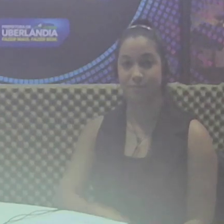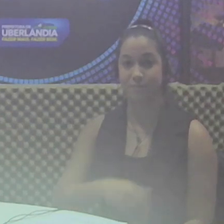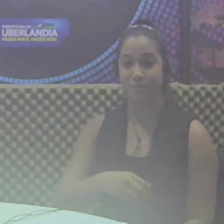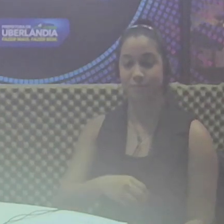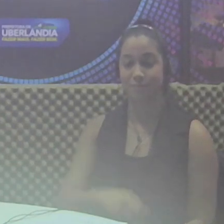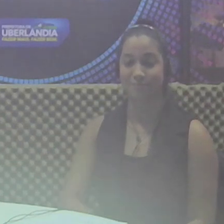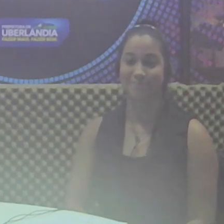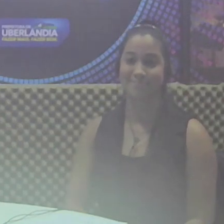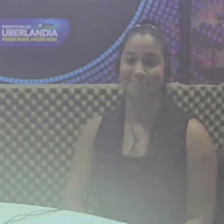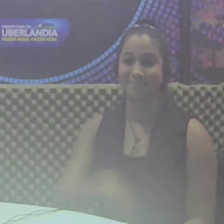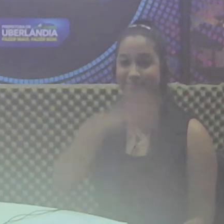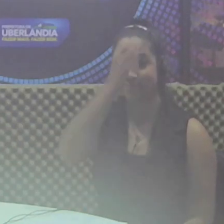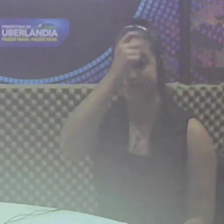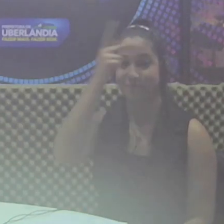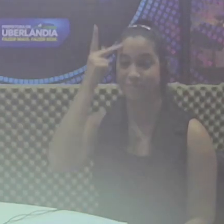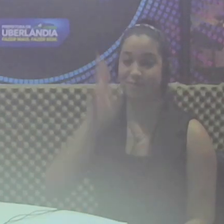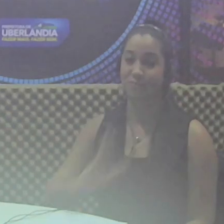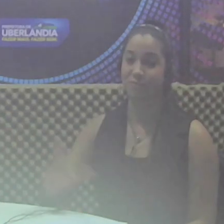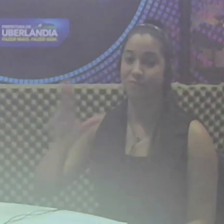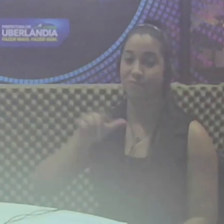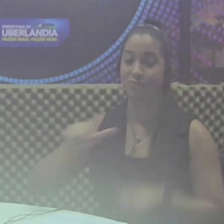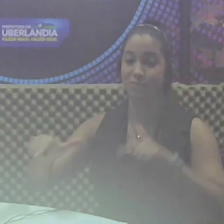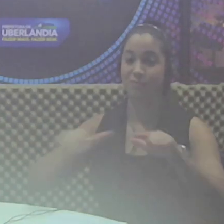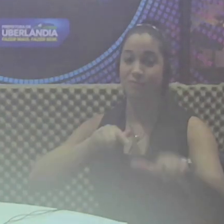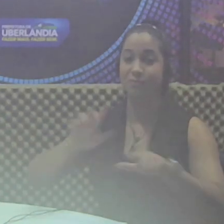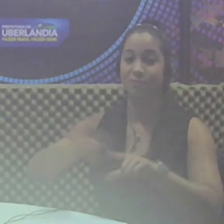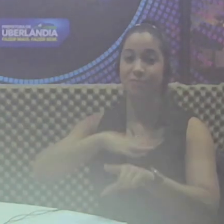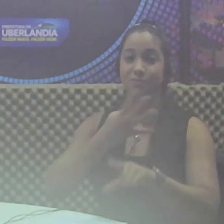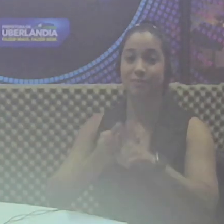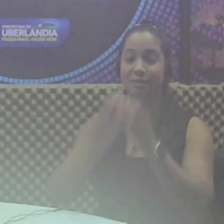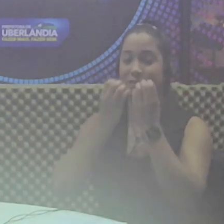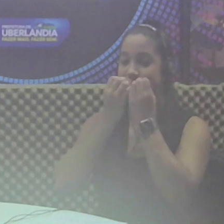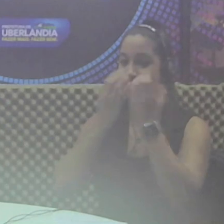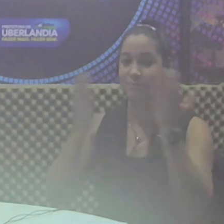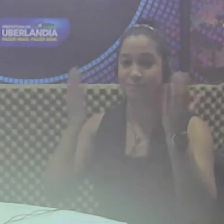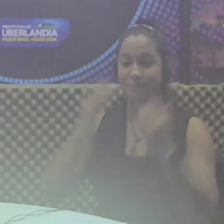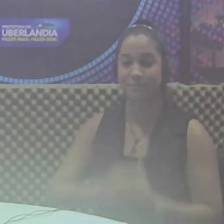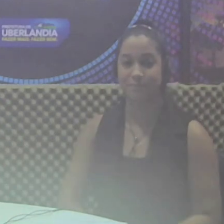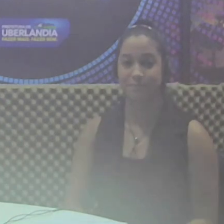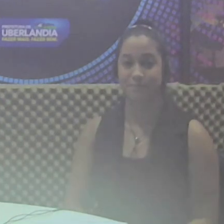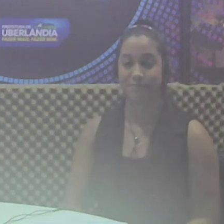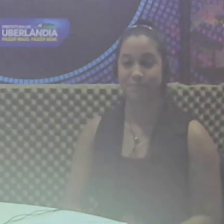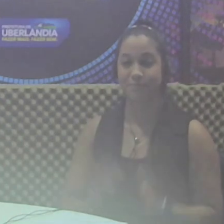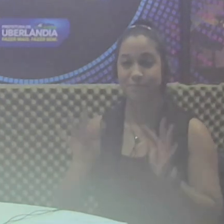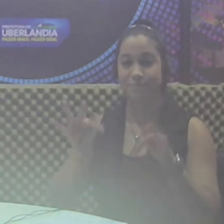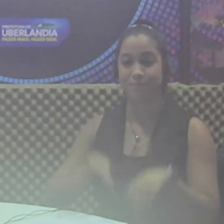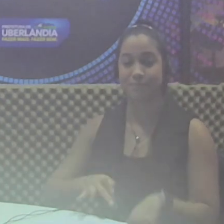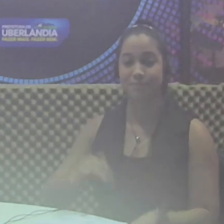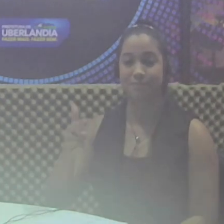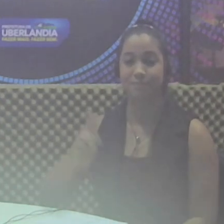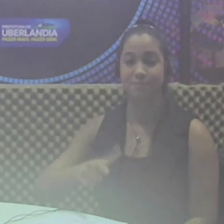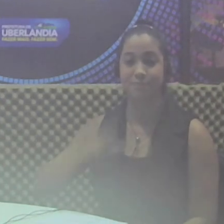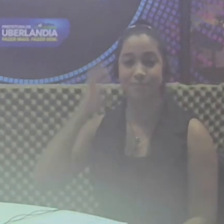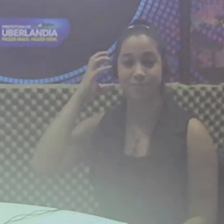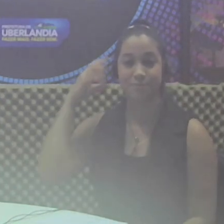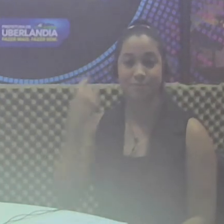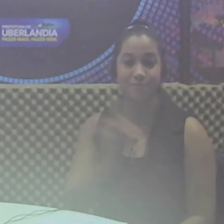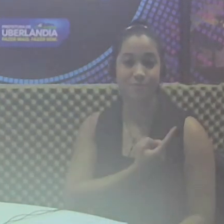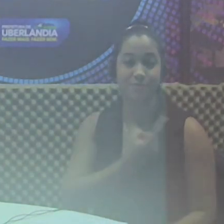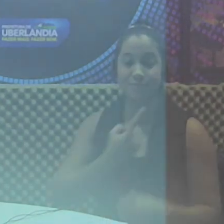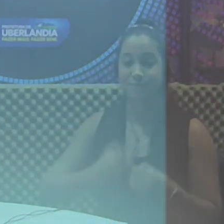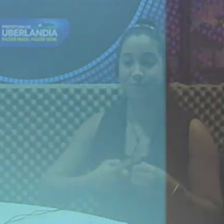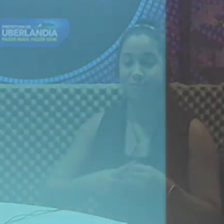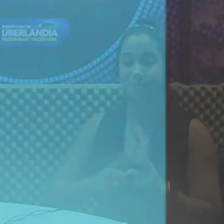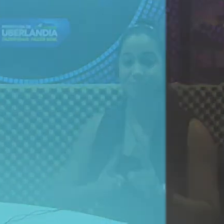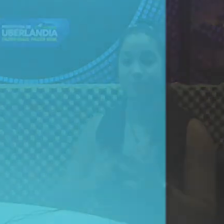Marco Túlio de Castro Kalimann. Prefeitura de Uberlândia, fazer mais, fazer bem. Fica por aqui mais uma edição do programa